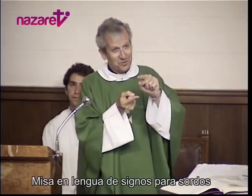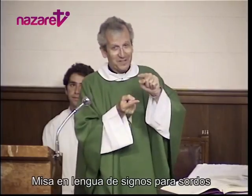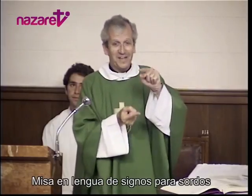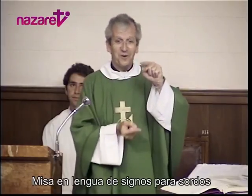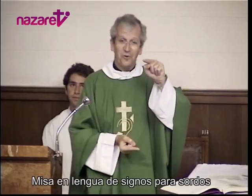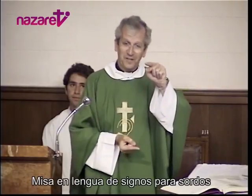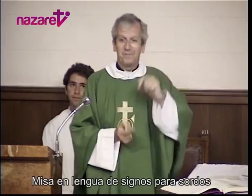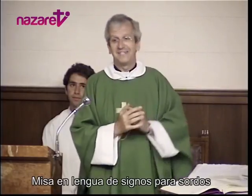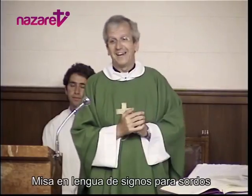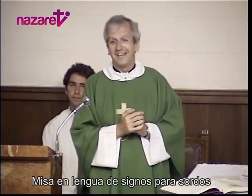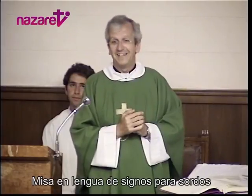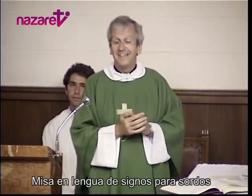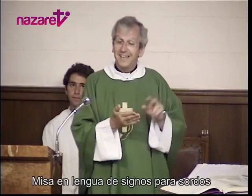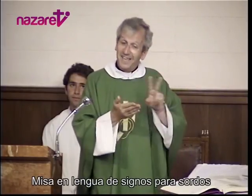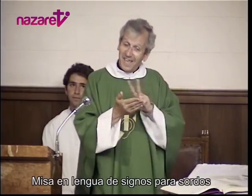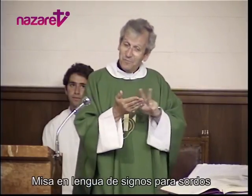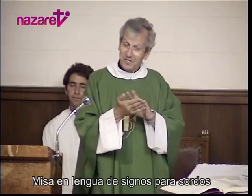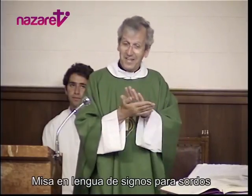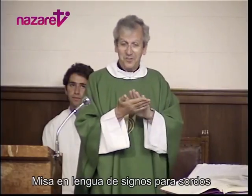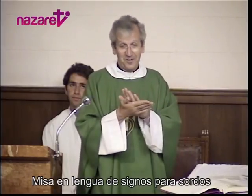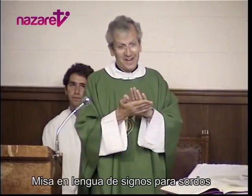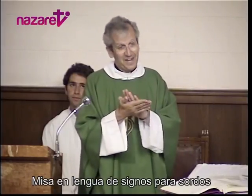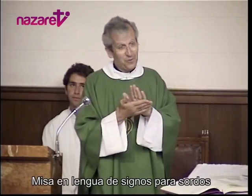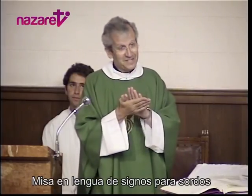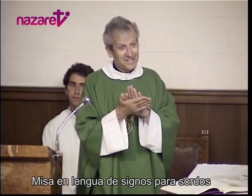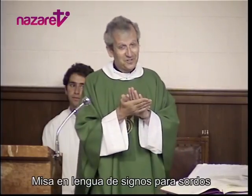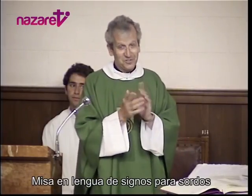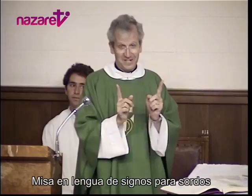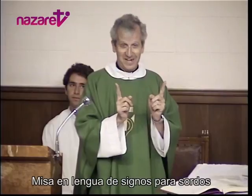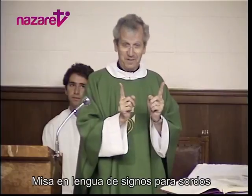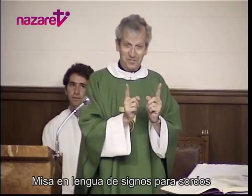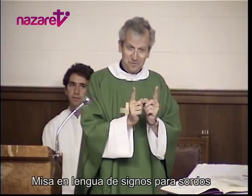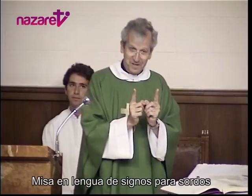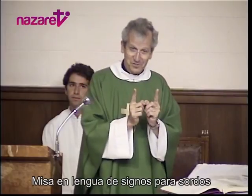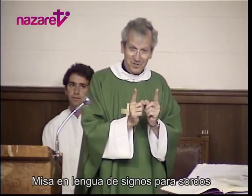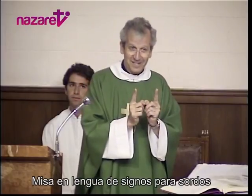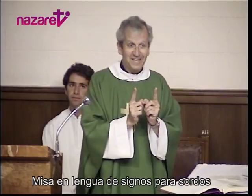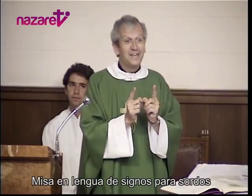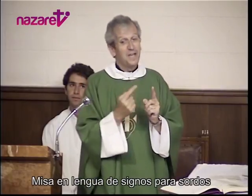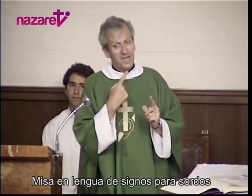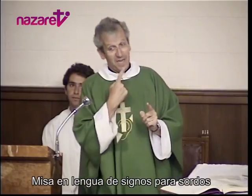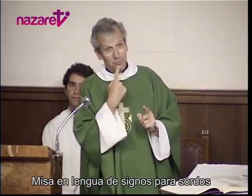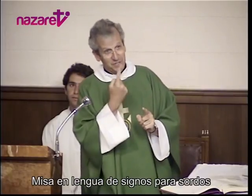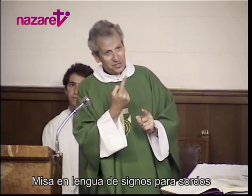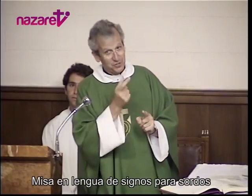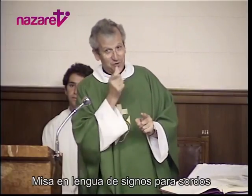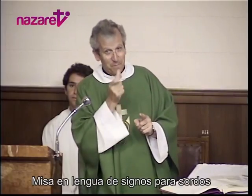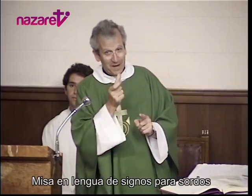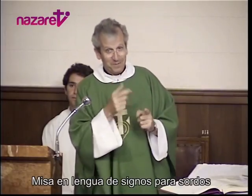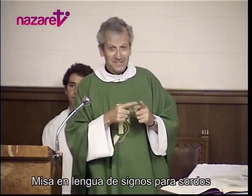corta, otra más larga. Hemos leído en lengua de signos la versión más corta, hemos dicho con palabras la